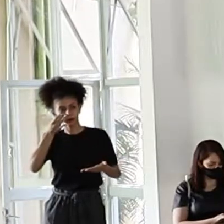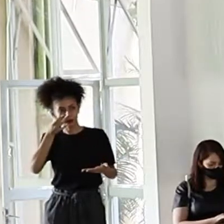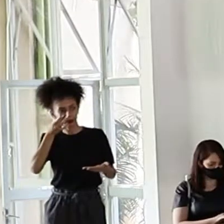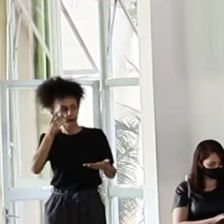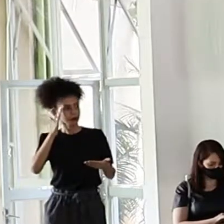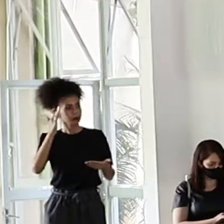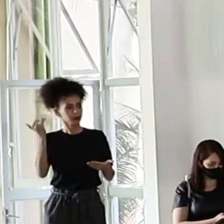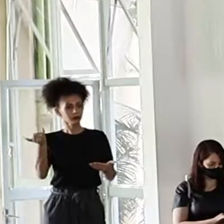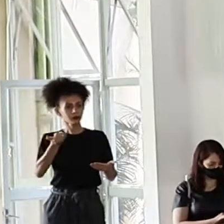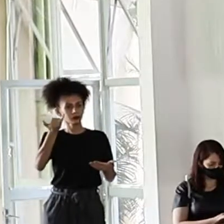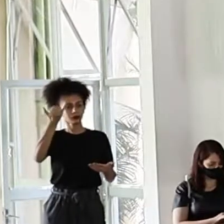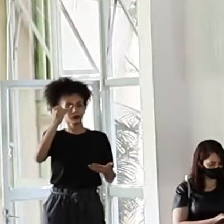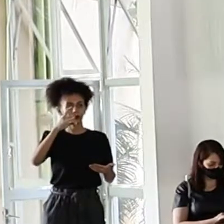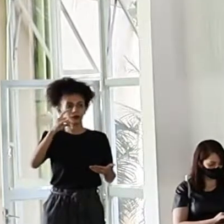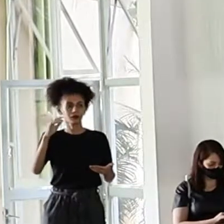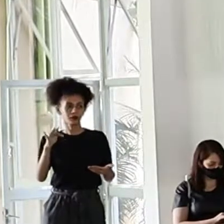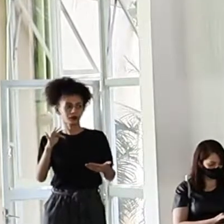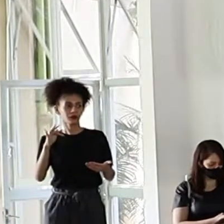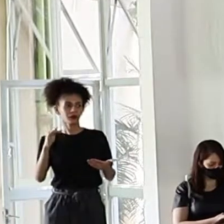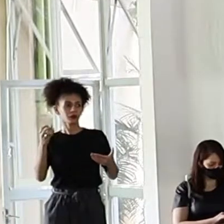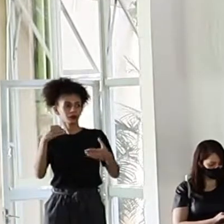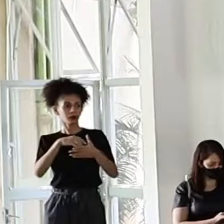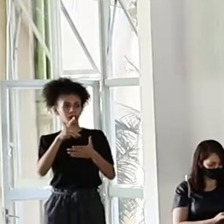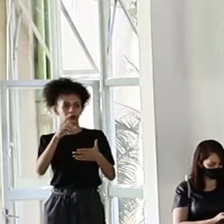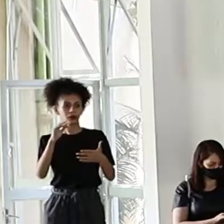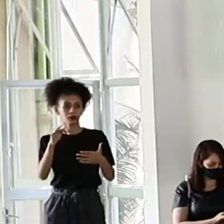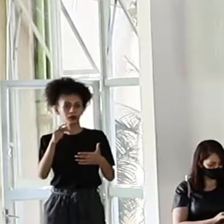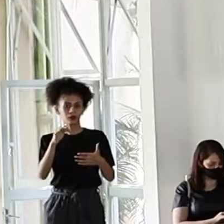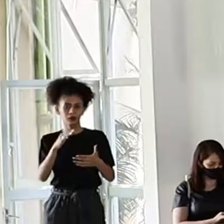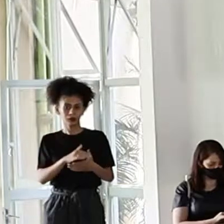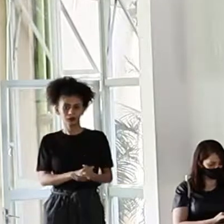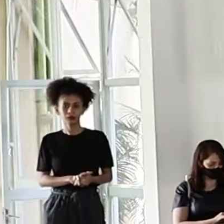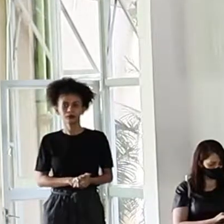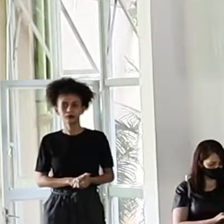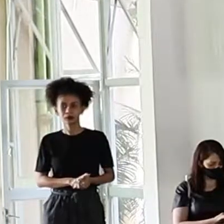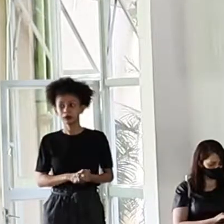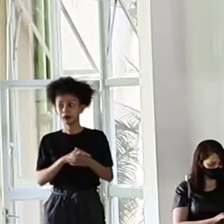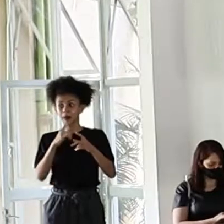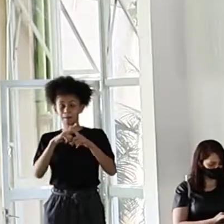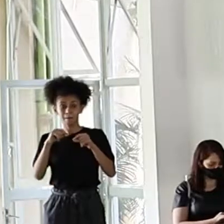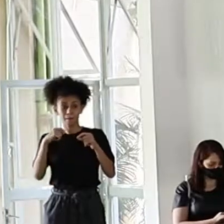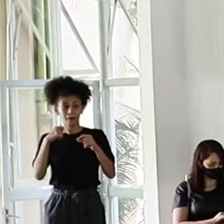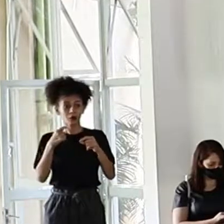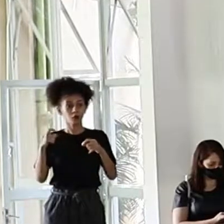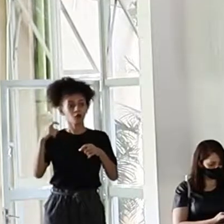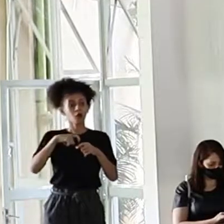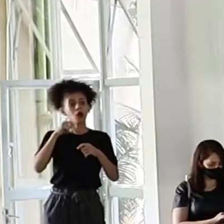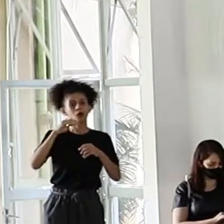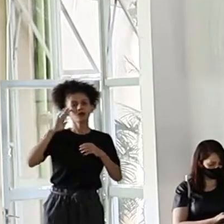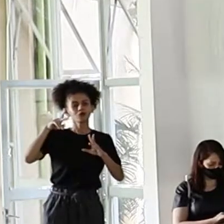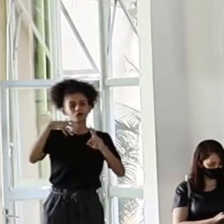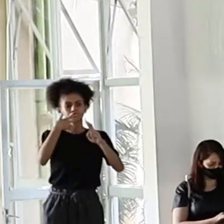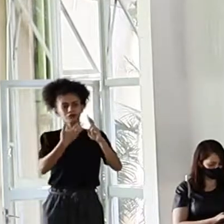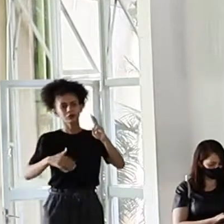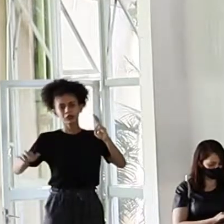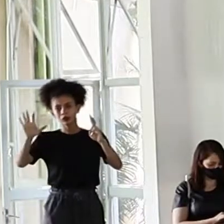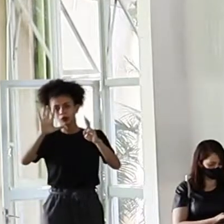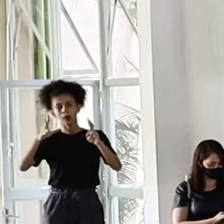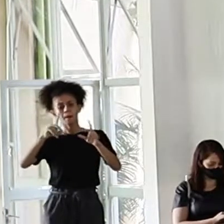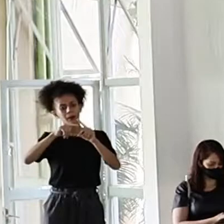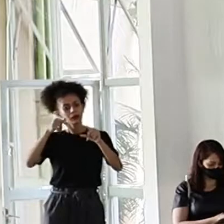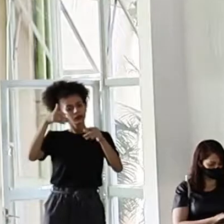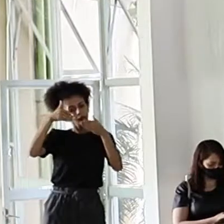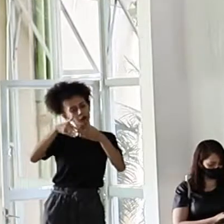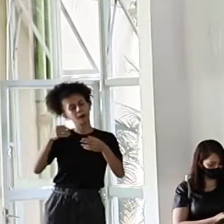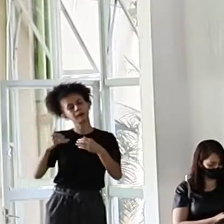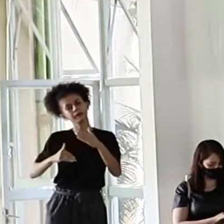era digital Brasília precisa voltar a ser uma referência nacional e ela começou do futuro do Senado eu